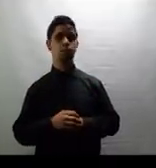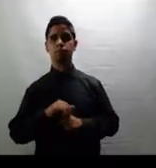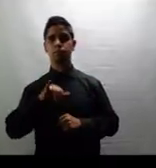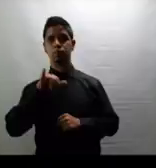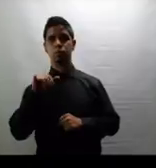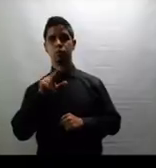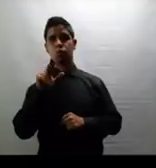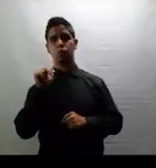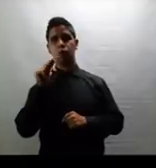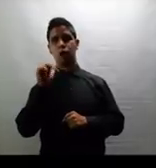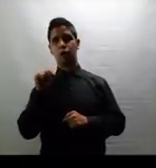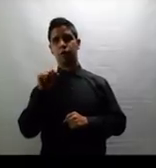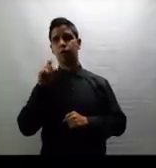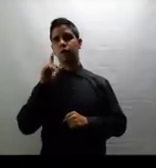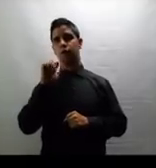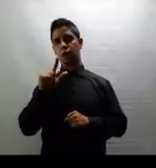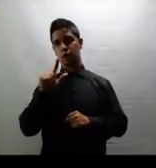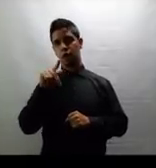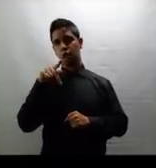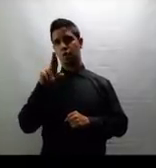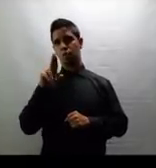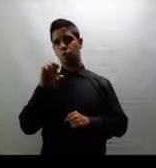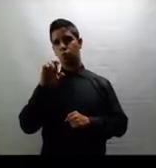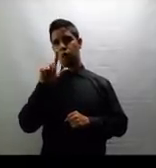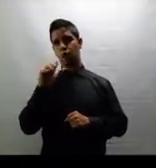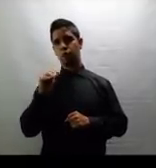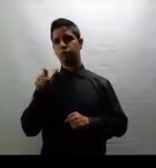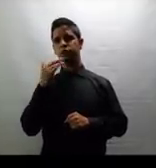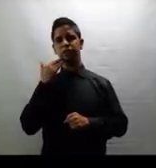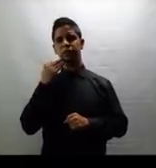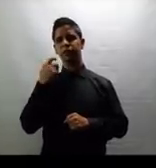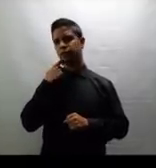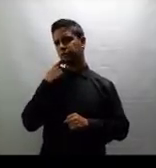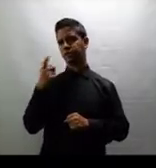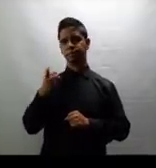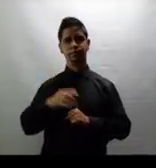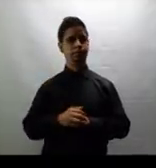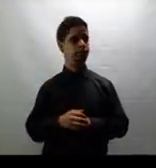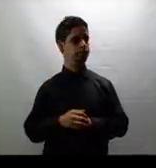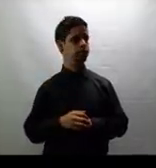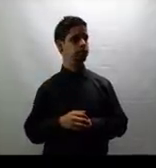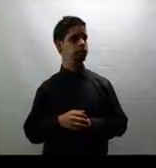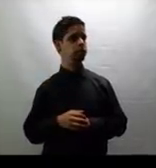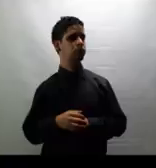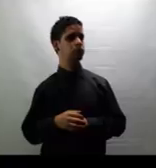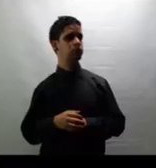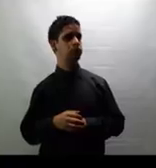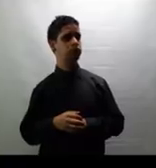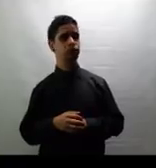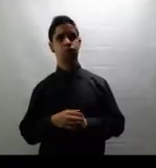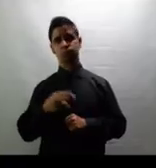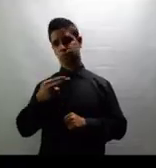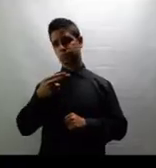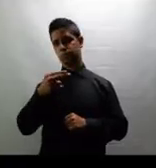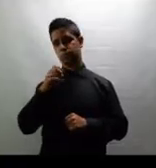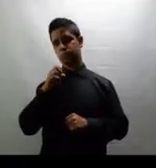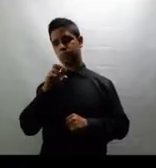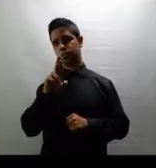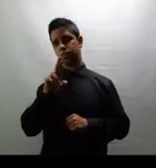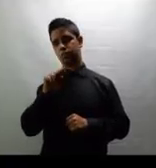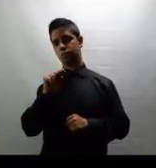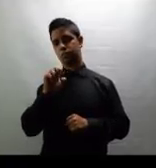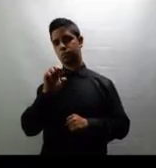fechas recientes este pues ustedes lo conocen y ernestito concepción y